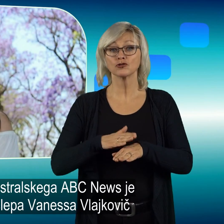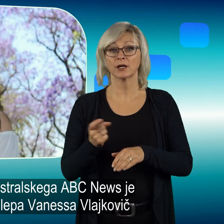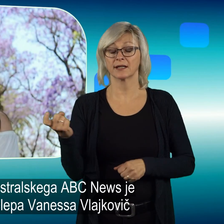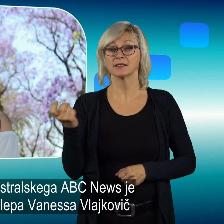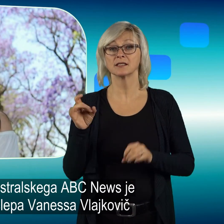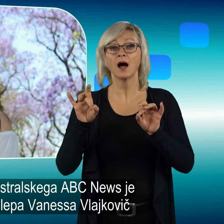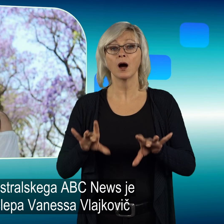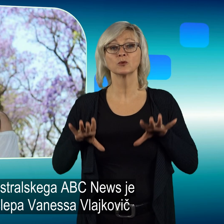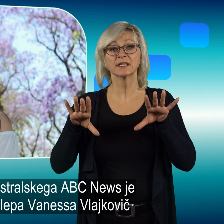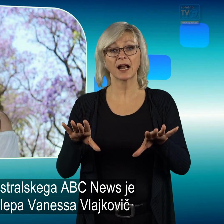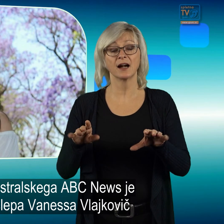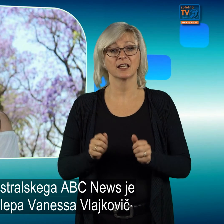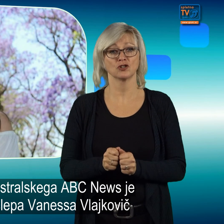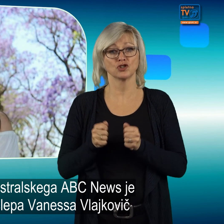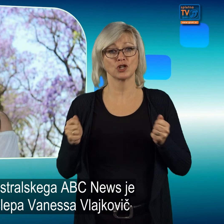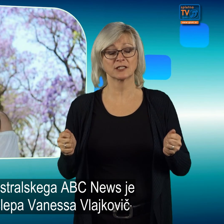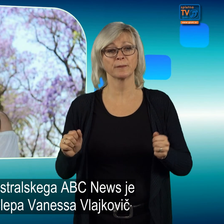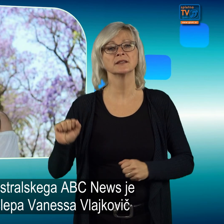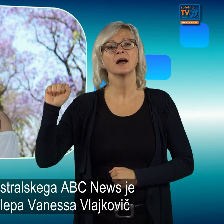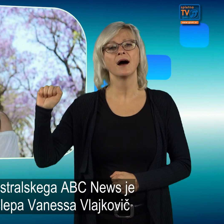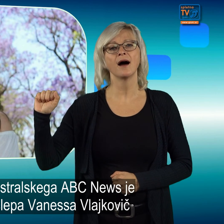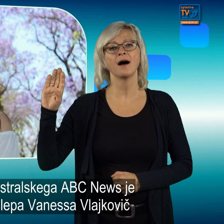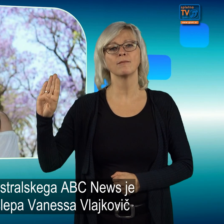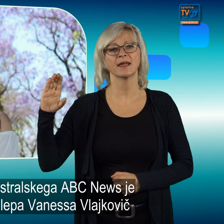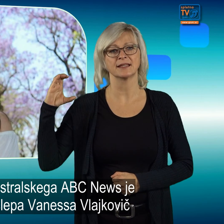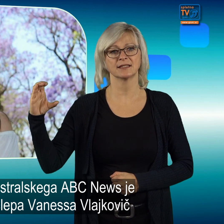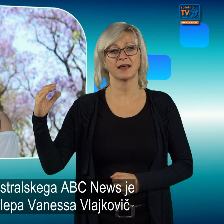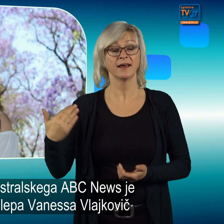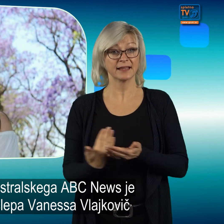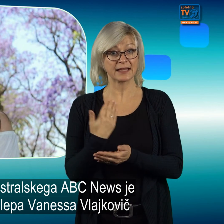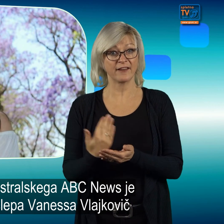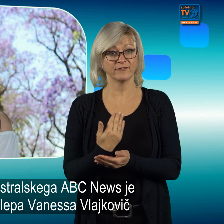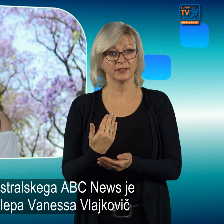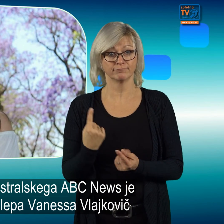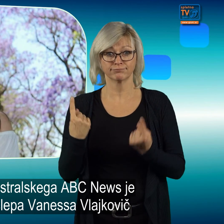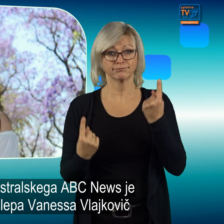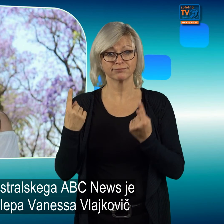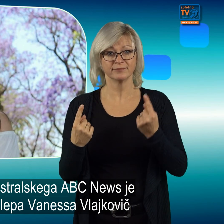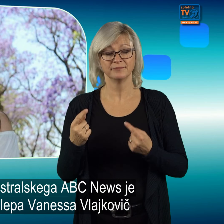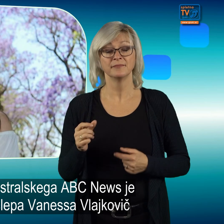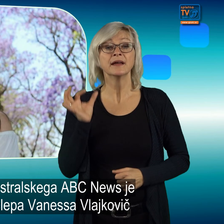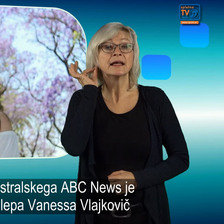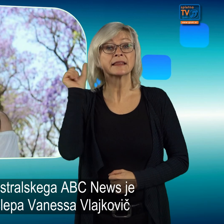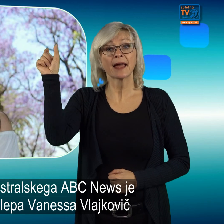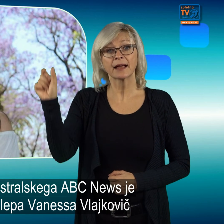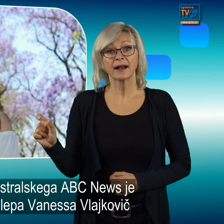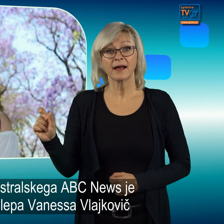Po poročanju avstralskega ABC News je 19-letna gluhoslepa Vanessa Vlajković